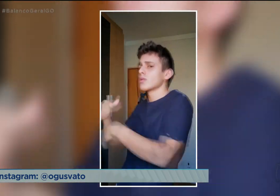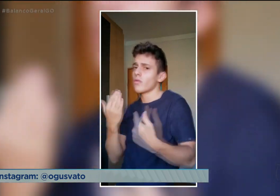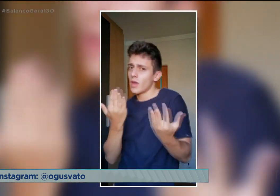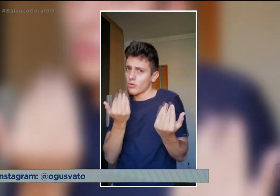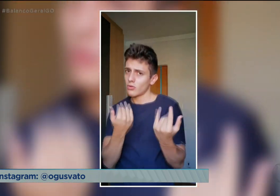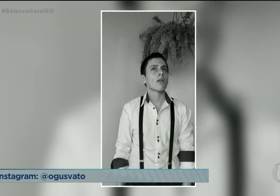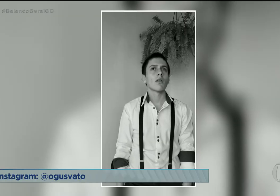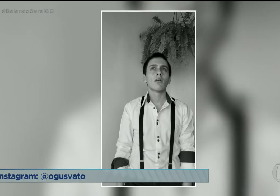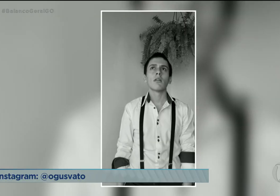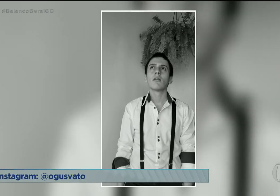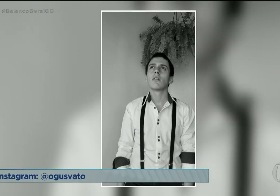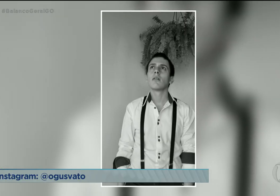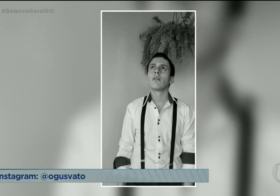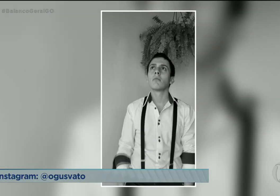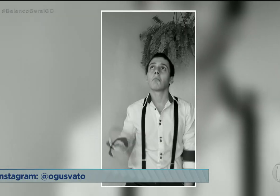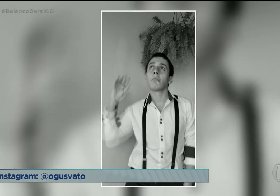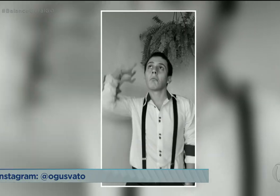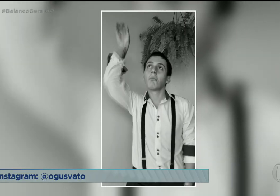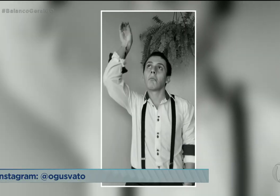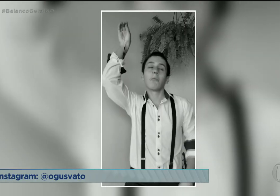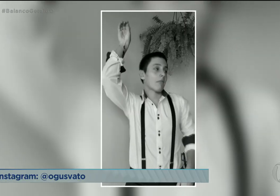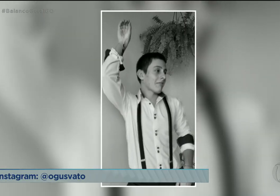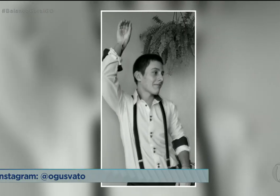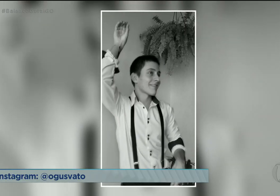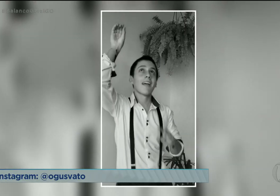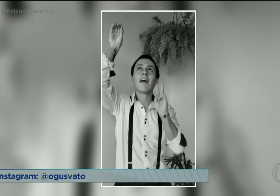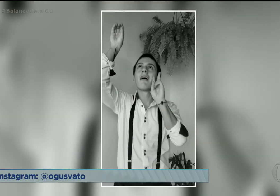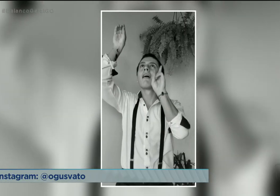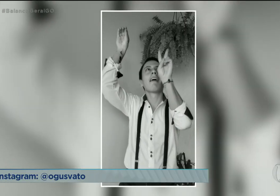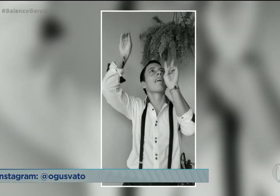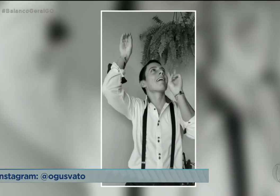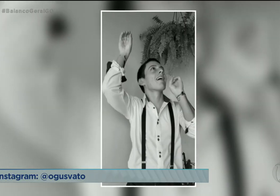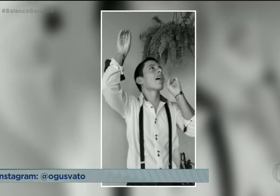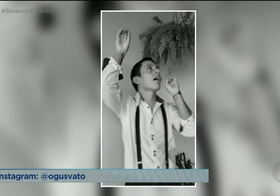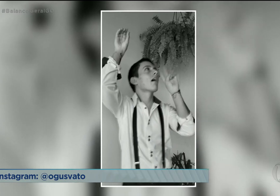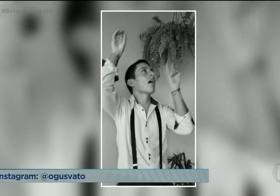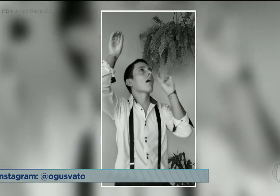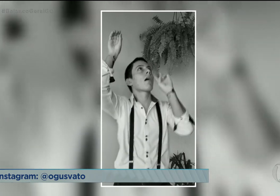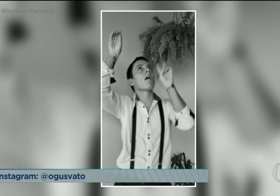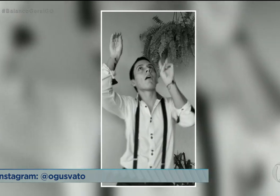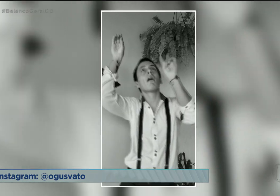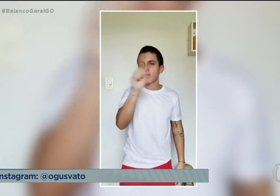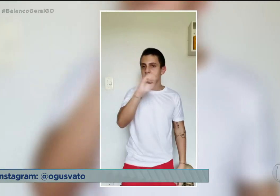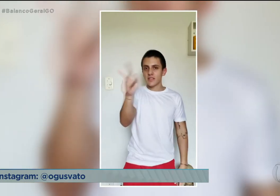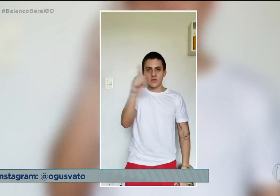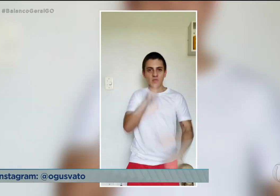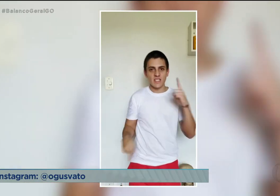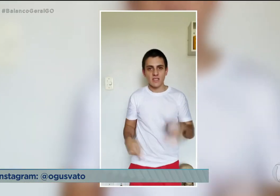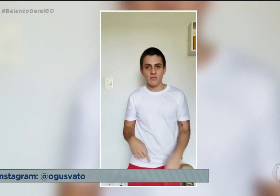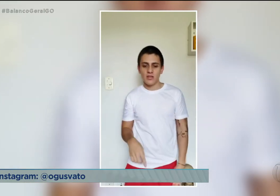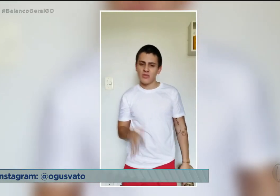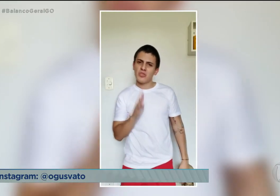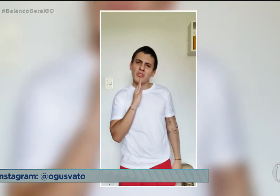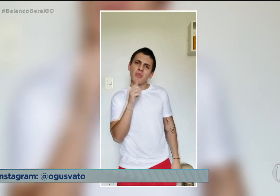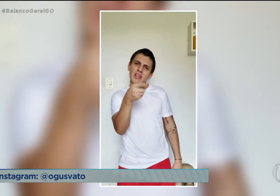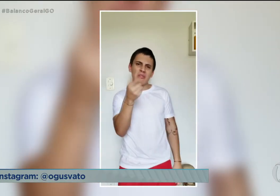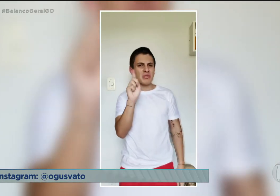inclusão Isso tem que ser uma coisa muito comum Muito natural pra todo mundo, né? Sim Não, e é uma coisa que eu tenho adorado ver Porque as pessoas veem meus vídeos e